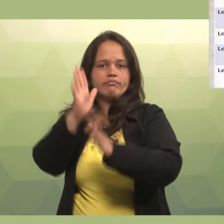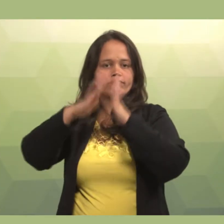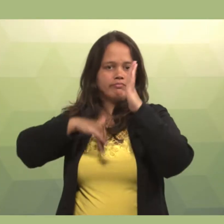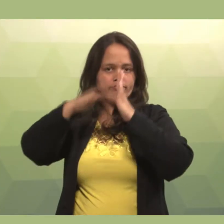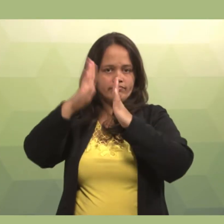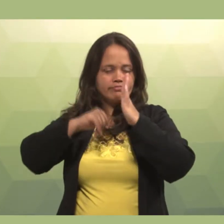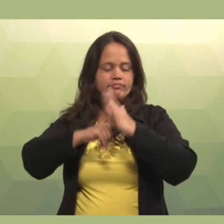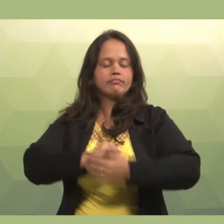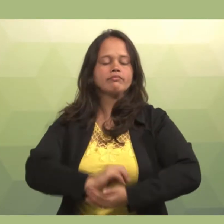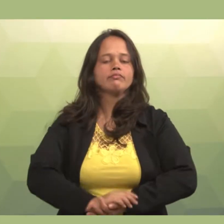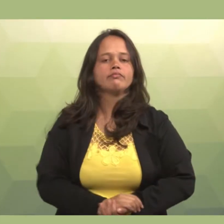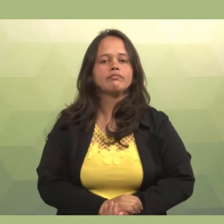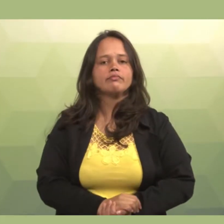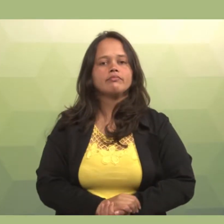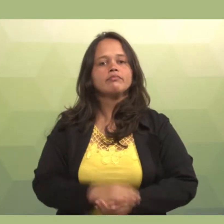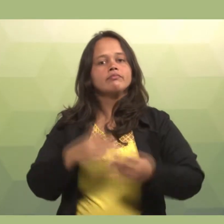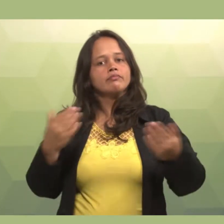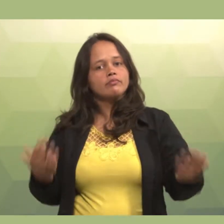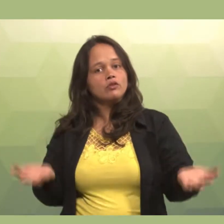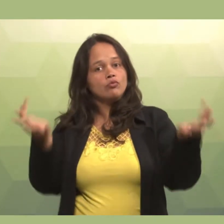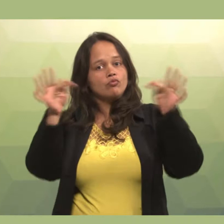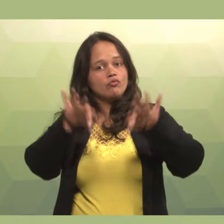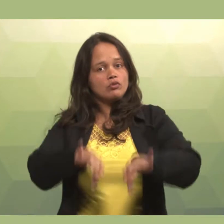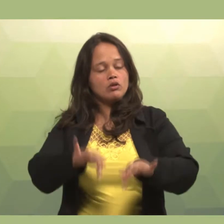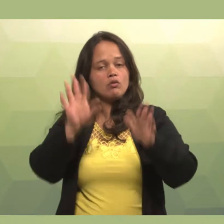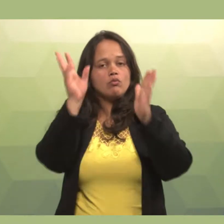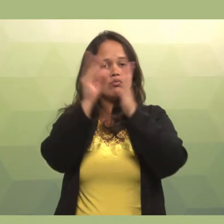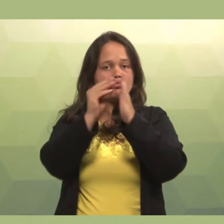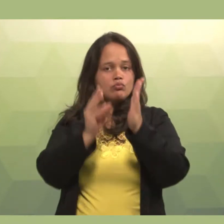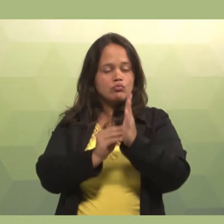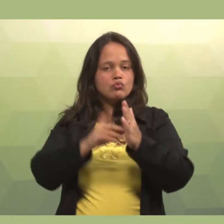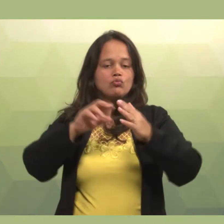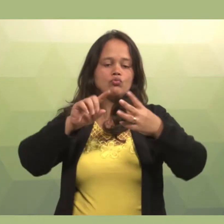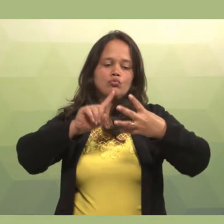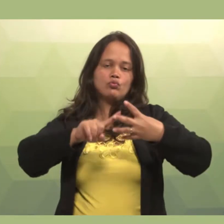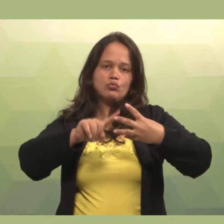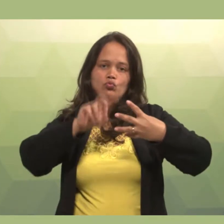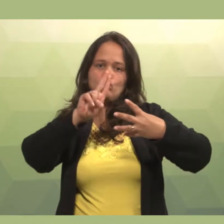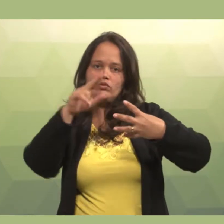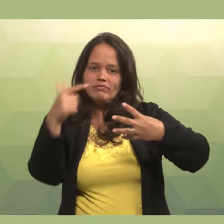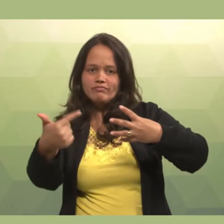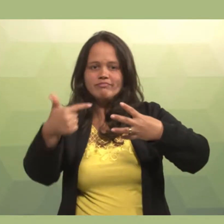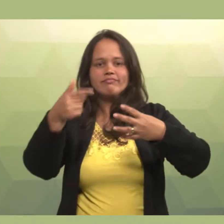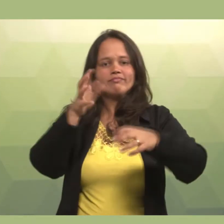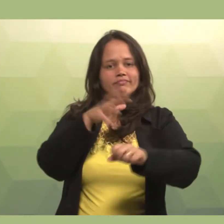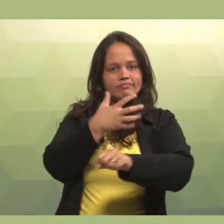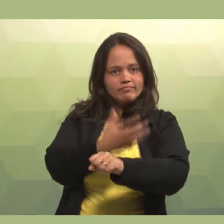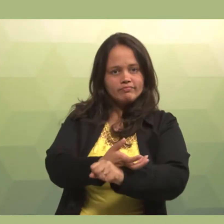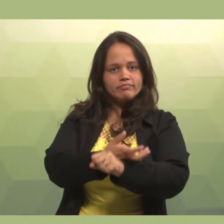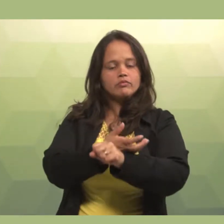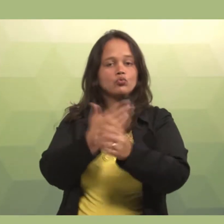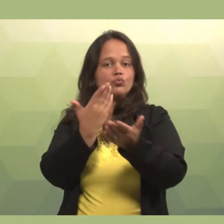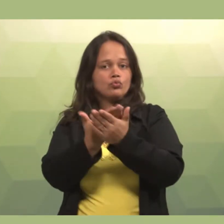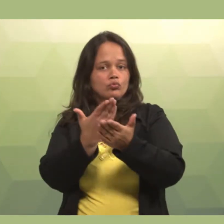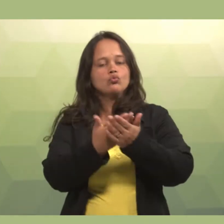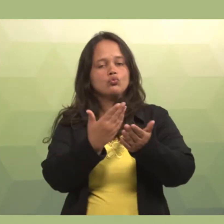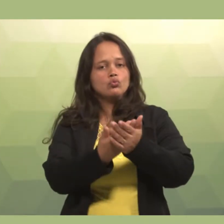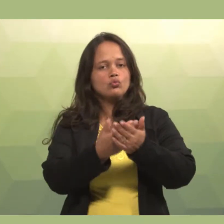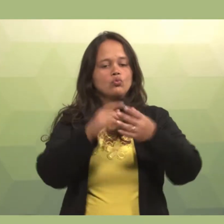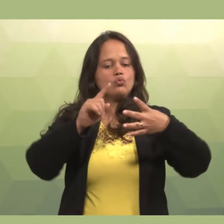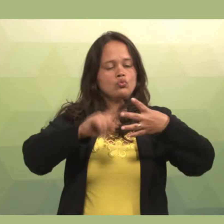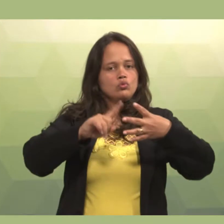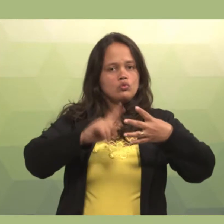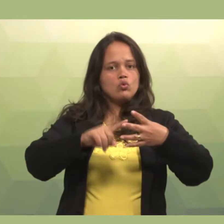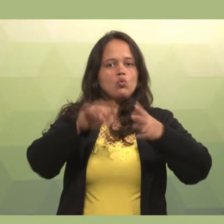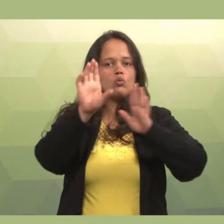Com isso, chegamos ao final do conteúdo da segunda unidade da disciplina. Vimos nessa unidade sobre o currículo do